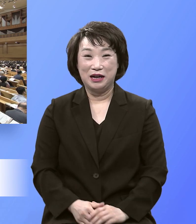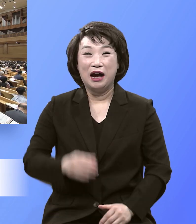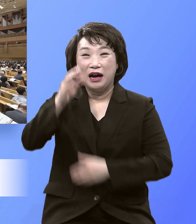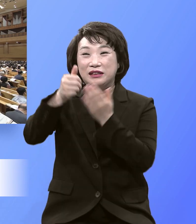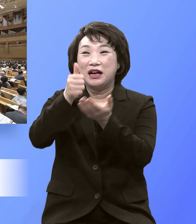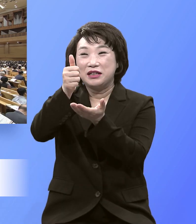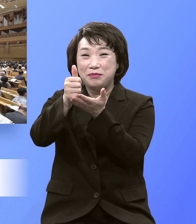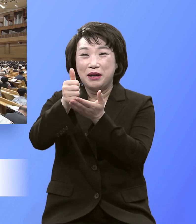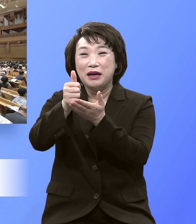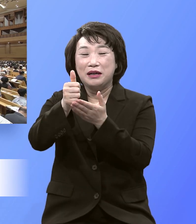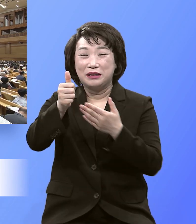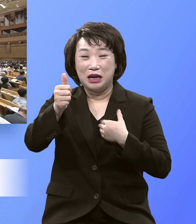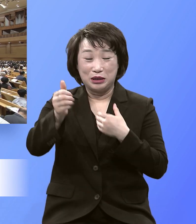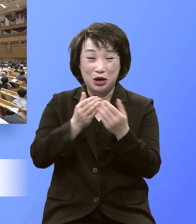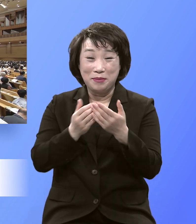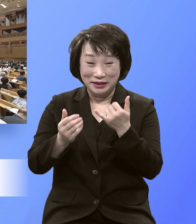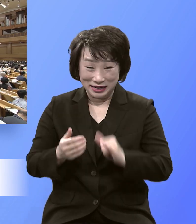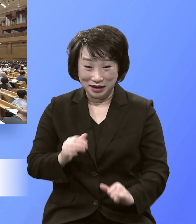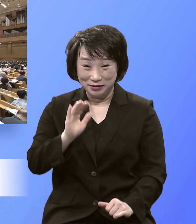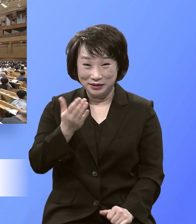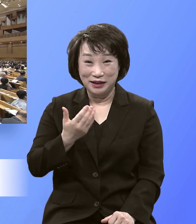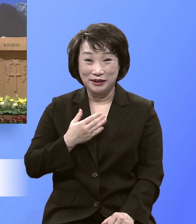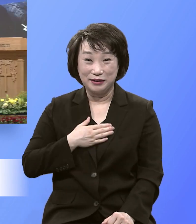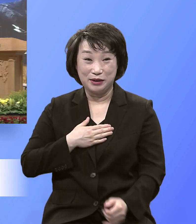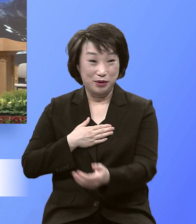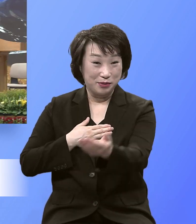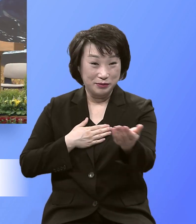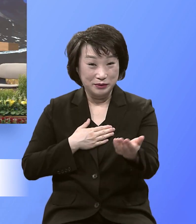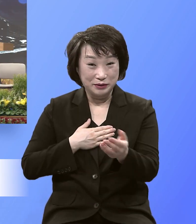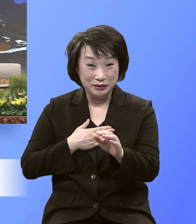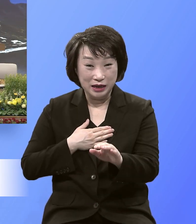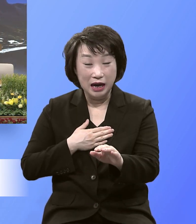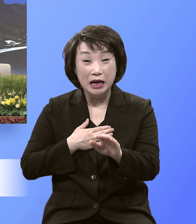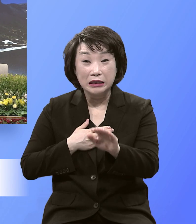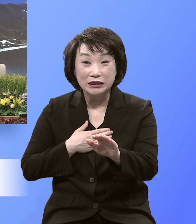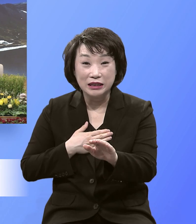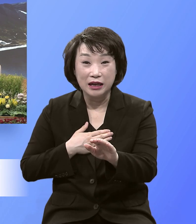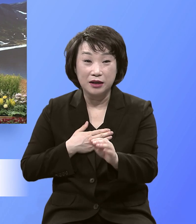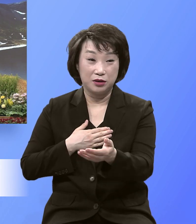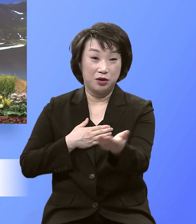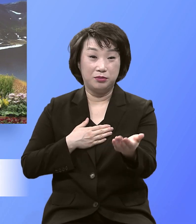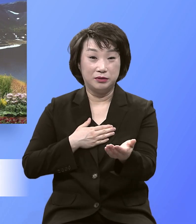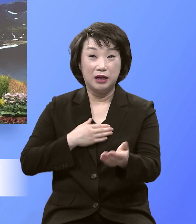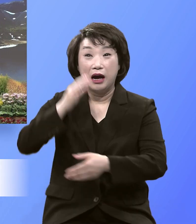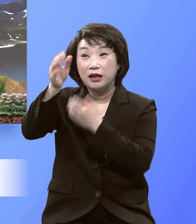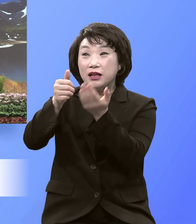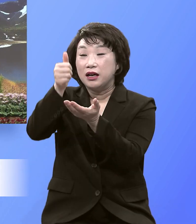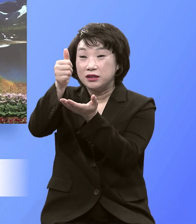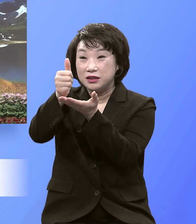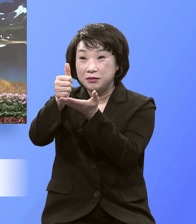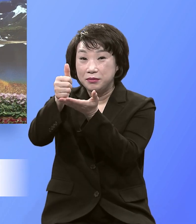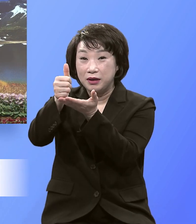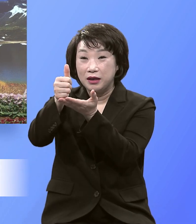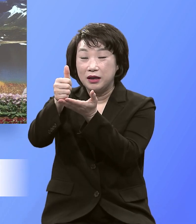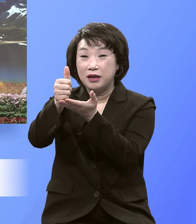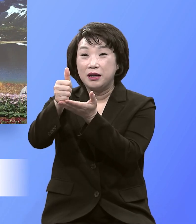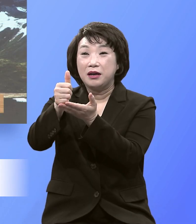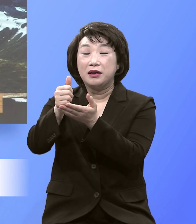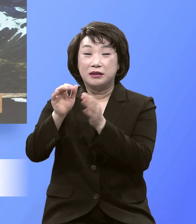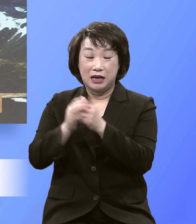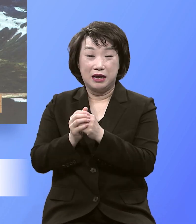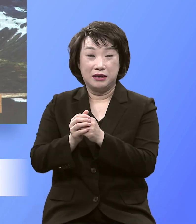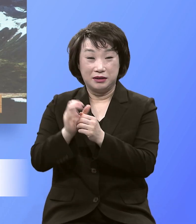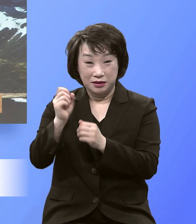경험의 자녀예요. 예. 그러나 하나님으로부터